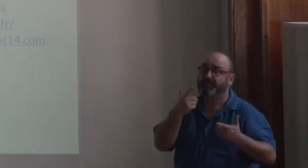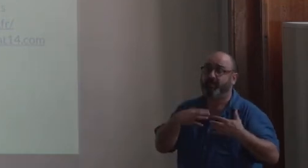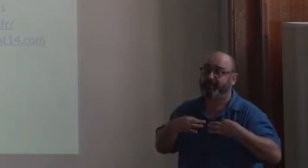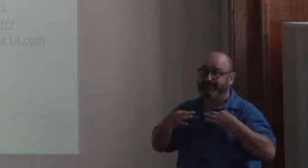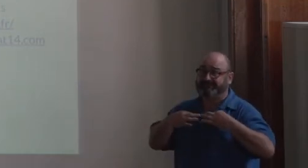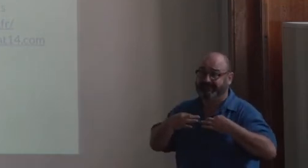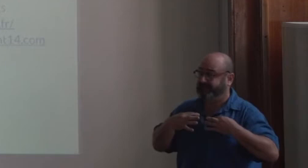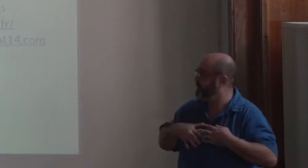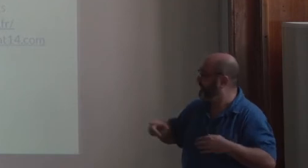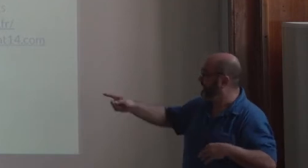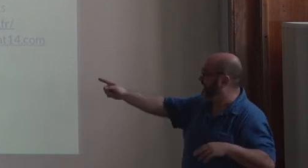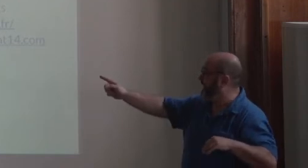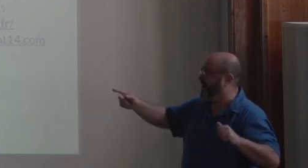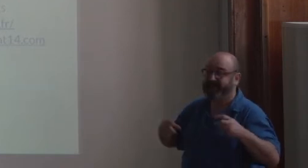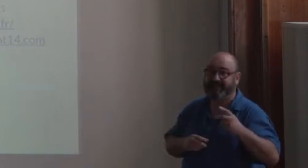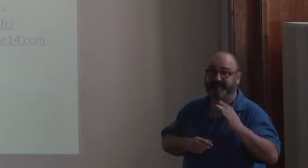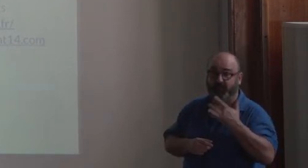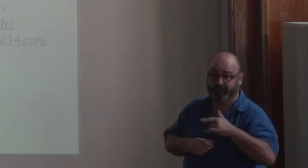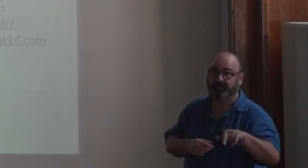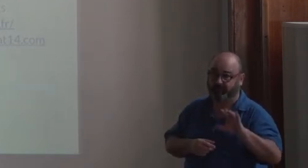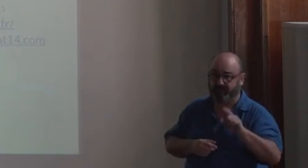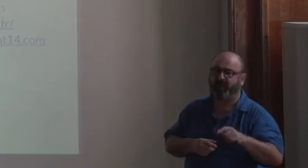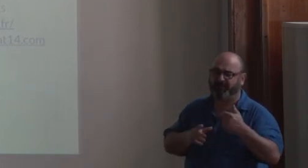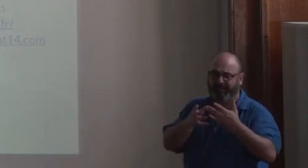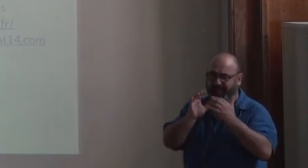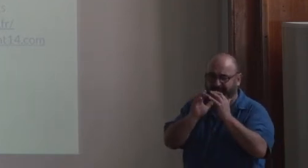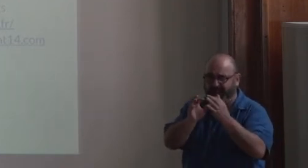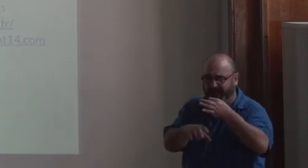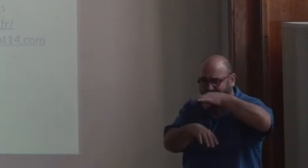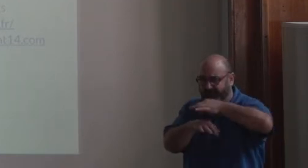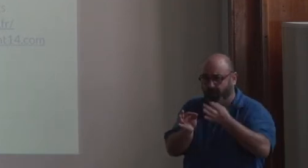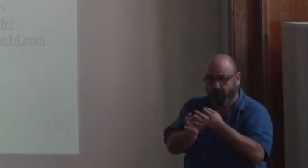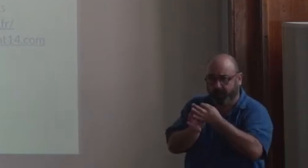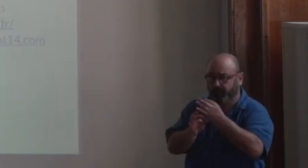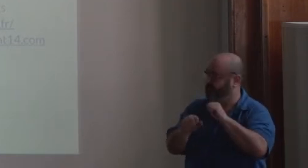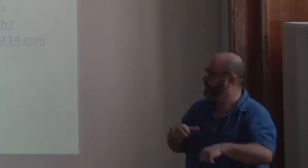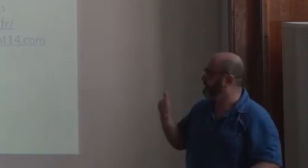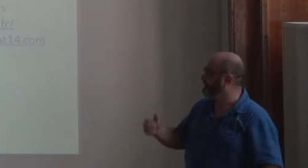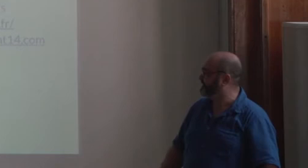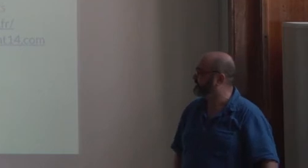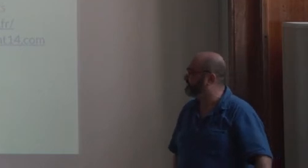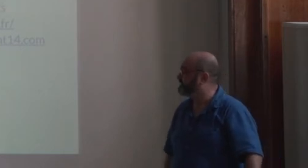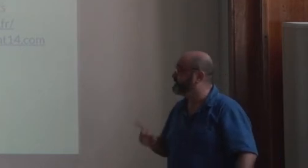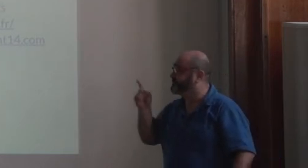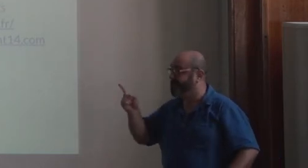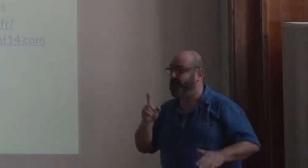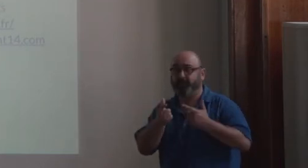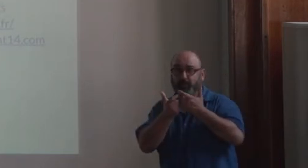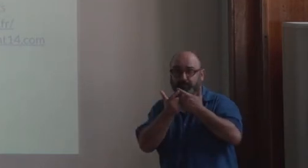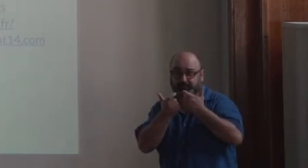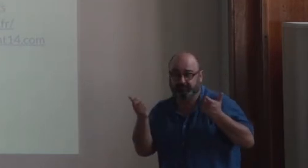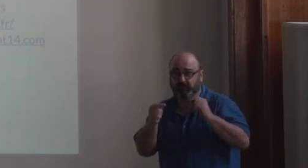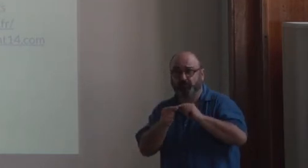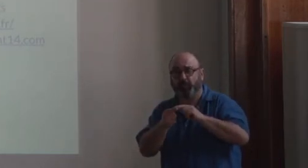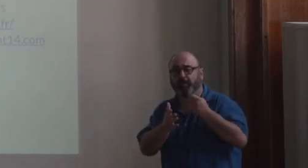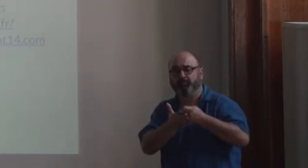textile, Adafruit a plein d'outils, des composants électroniques, des LED, etc. que vous pouvez coudre. Donc eux, ils auront plein d'outils qui